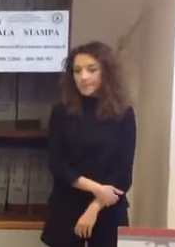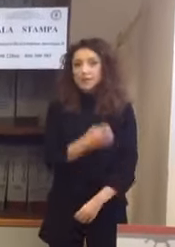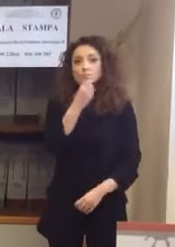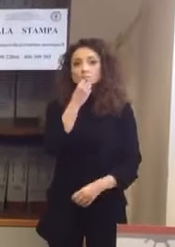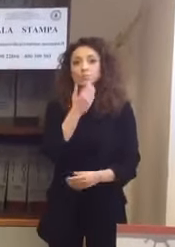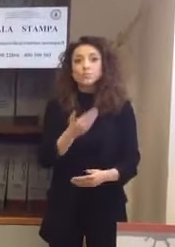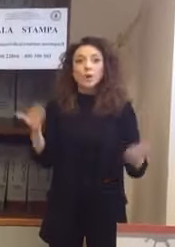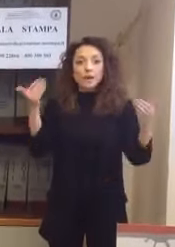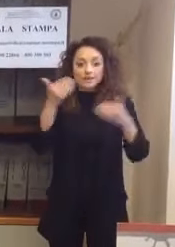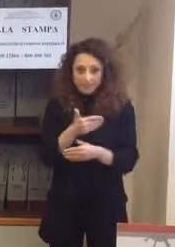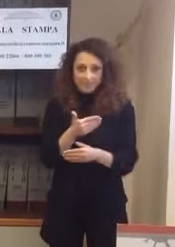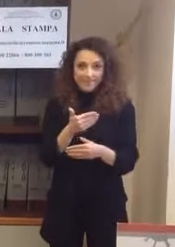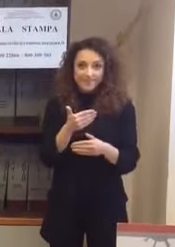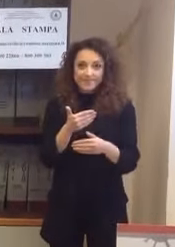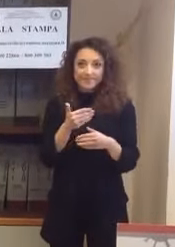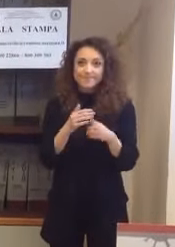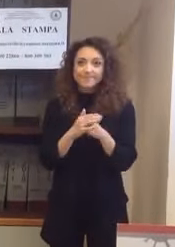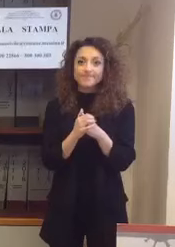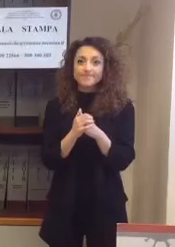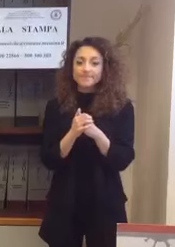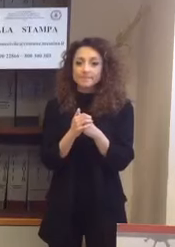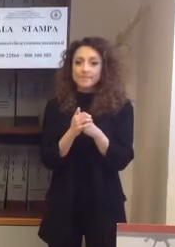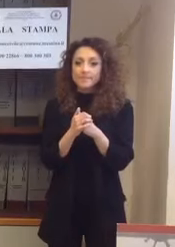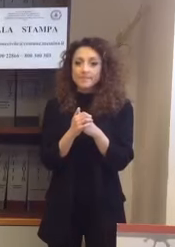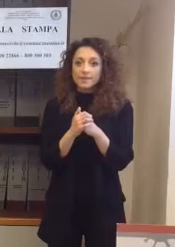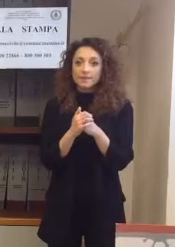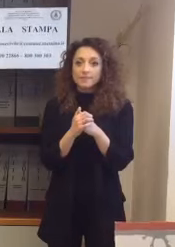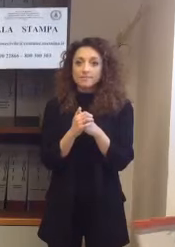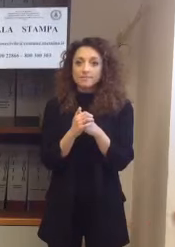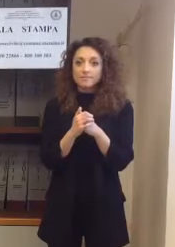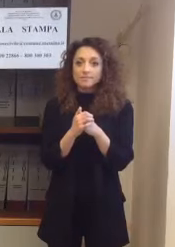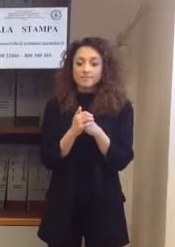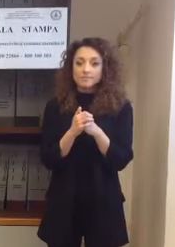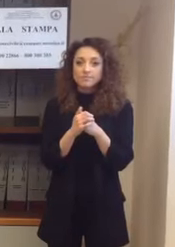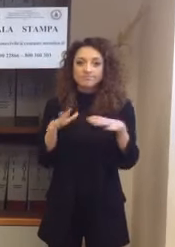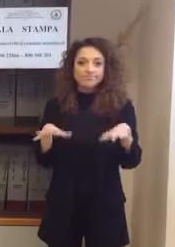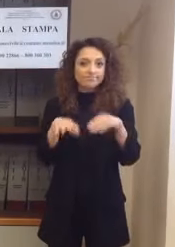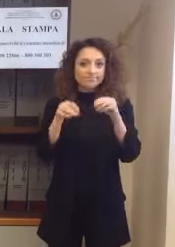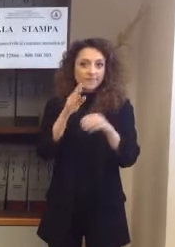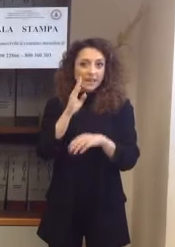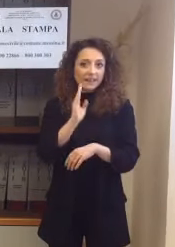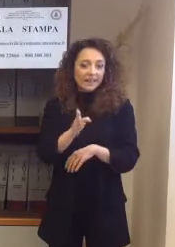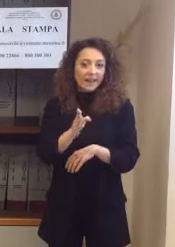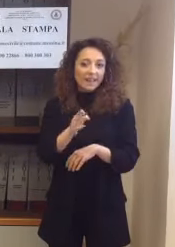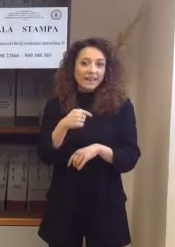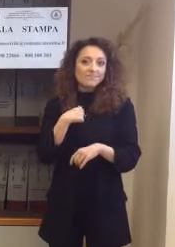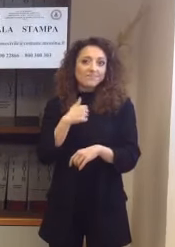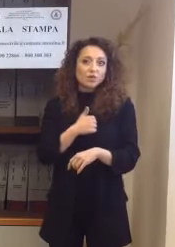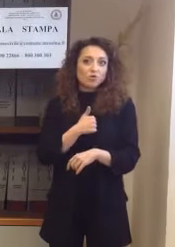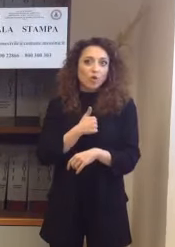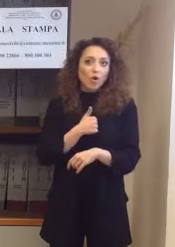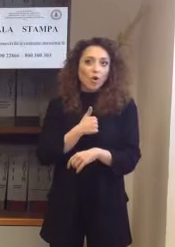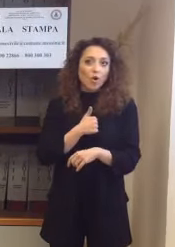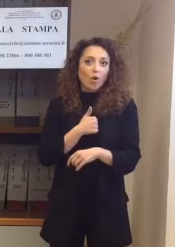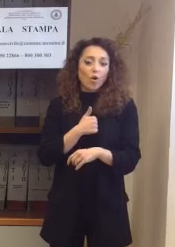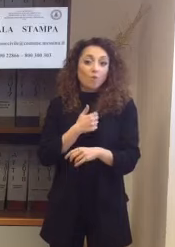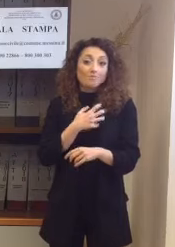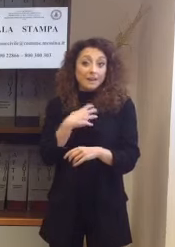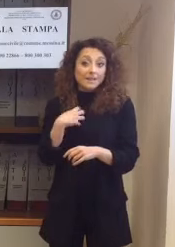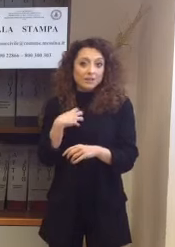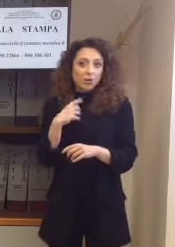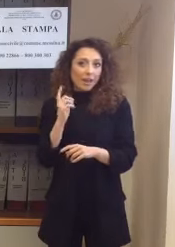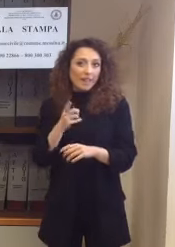Buonasera, iniziamo questa diretta, sono ancora solo, i miei assessori mi devono raggiungere, sto